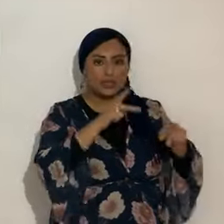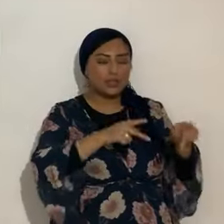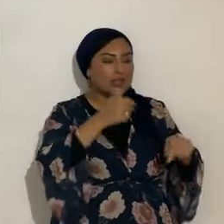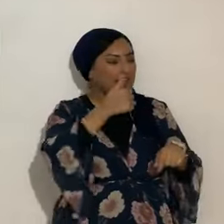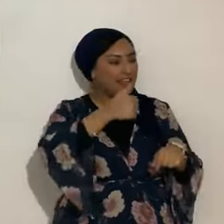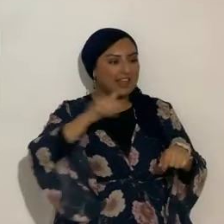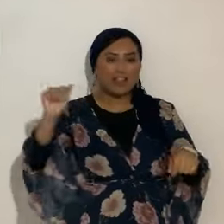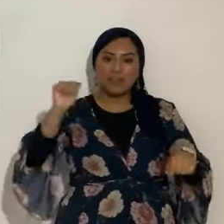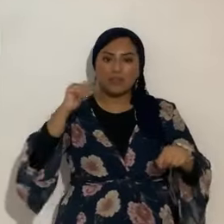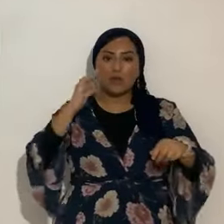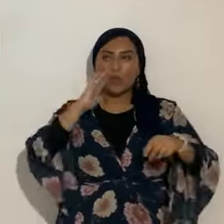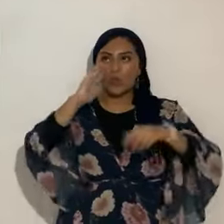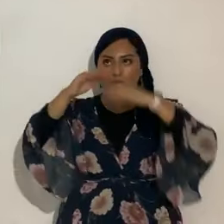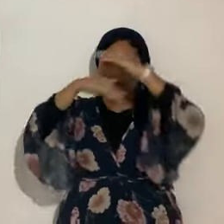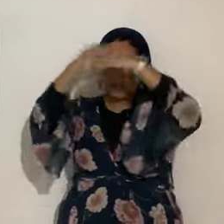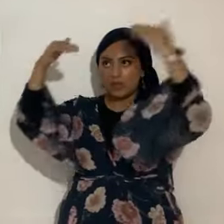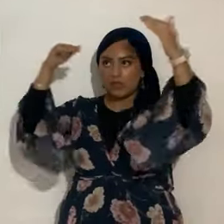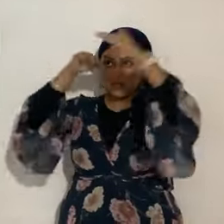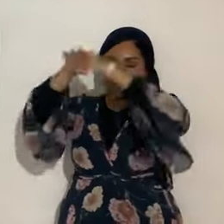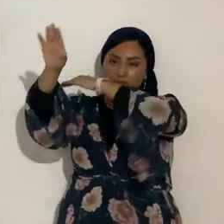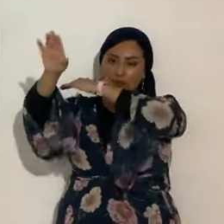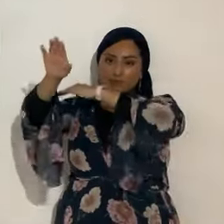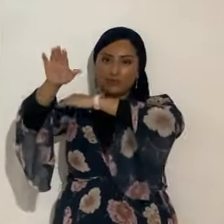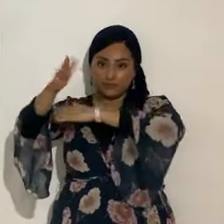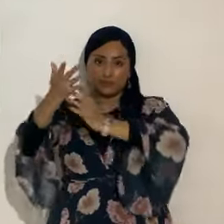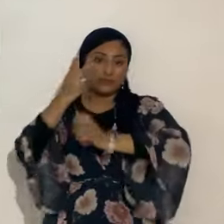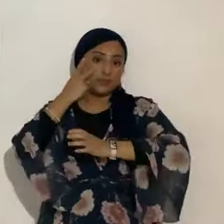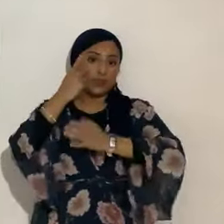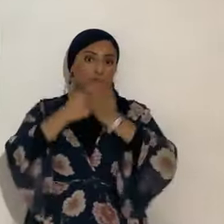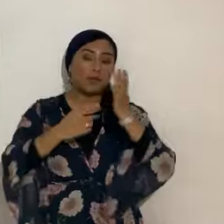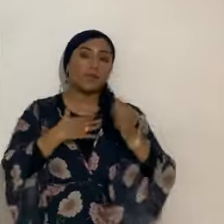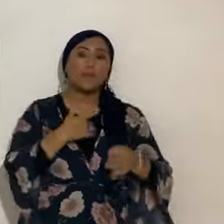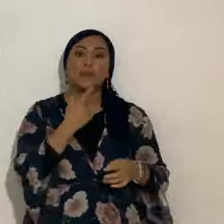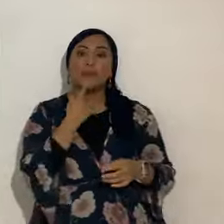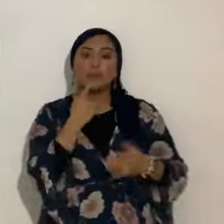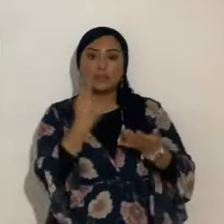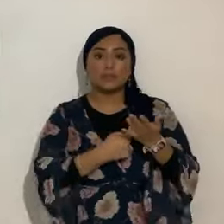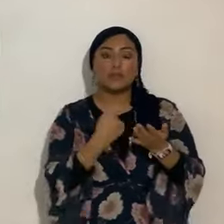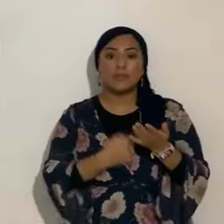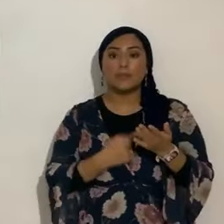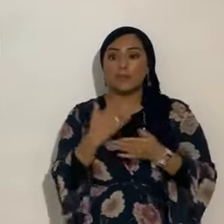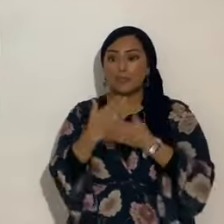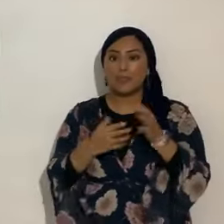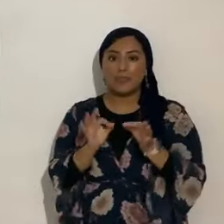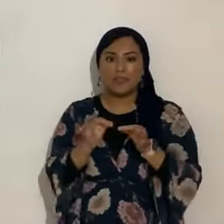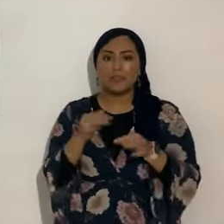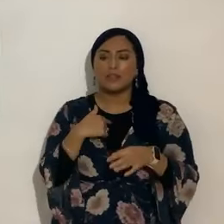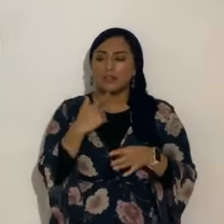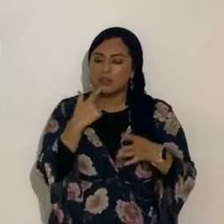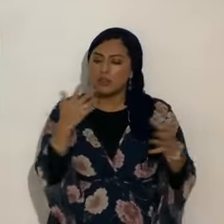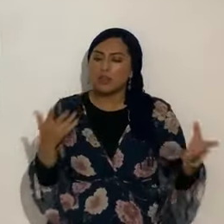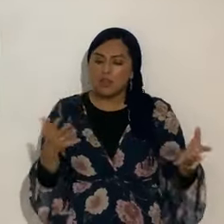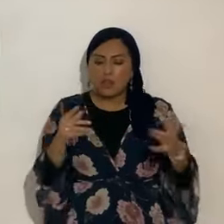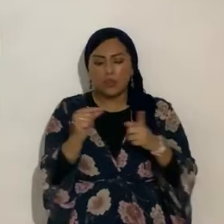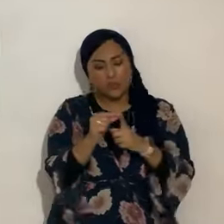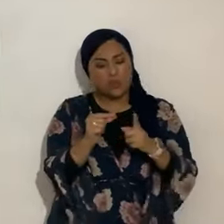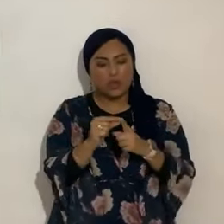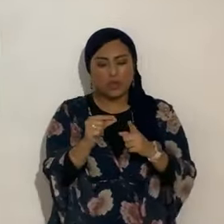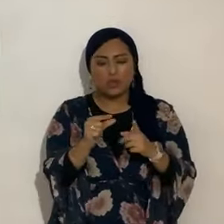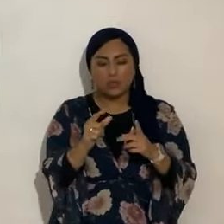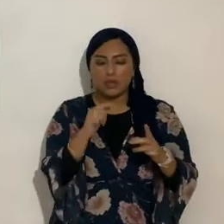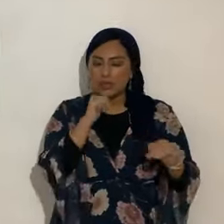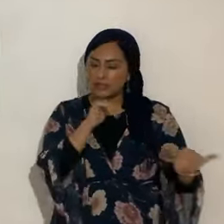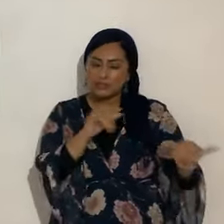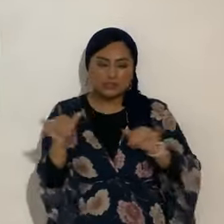los cielos. Fíjense lo que estoy diciendo. A veces en las traducciones como que decimos, bueno, esta palabra no es la